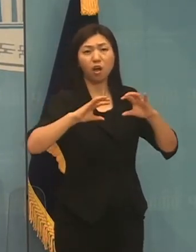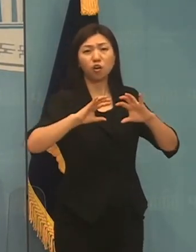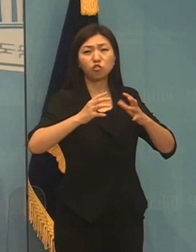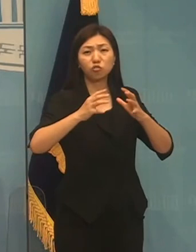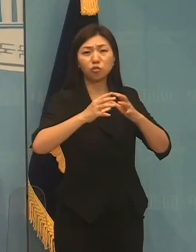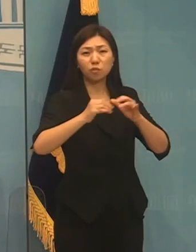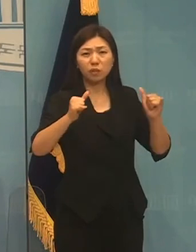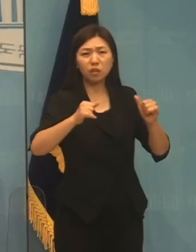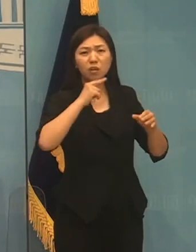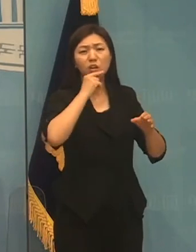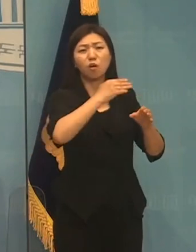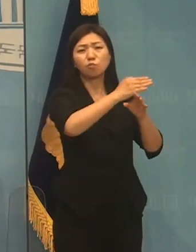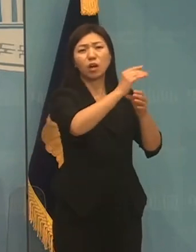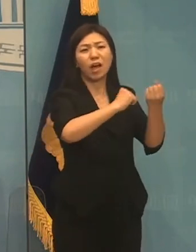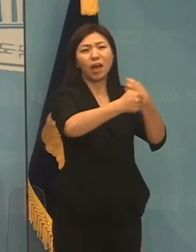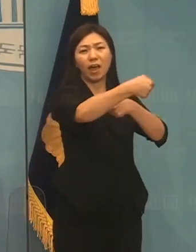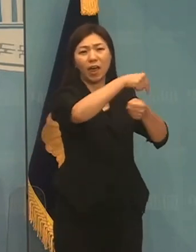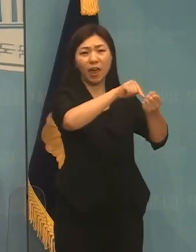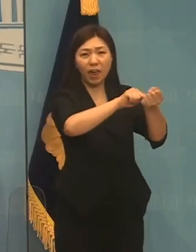북한 핵의 인재로 만들어